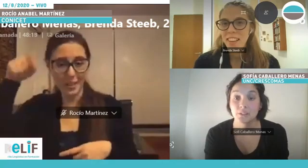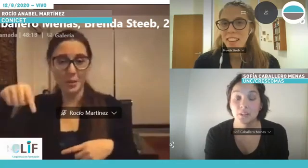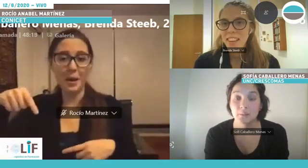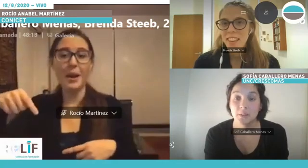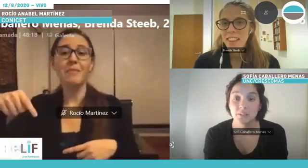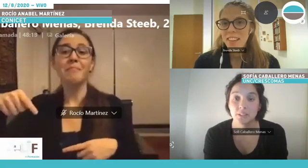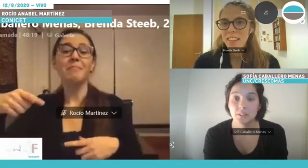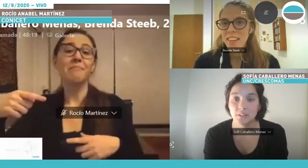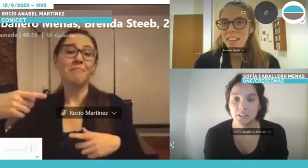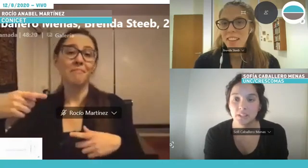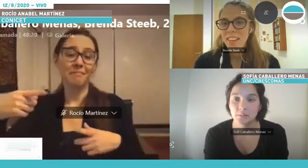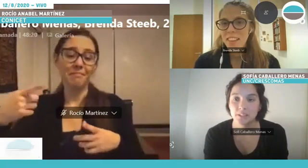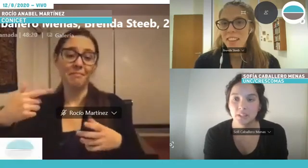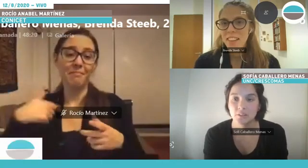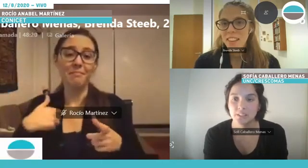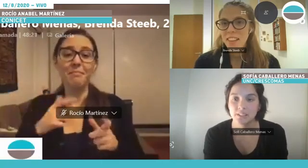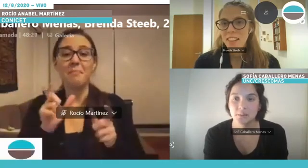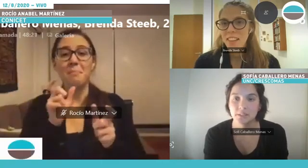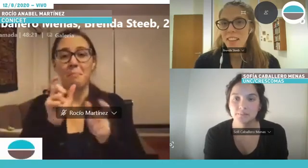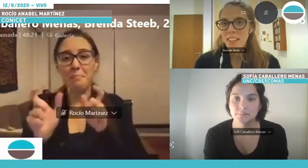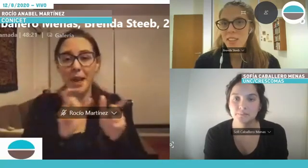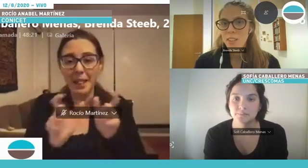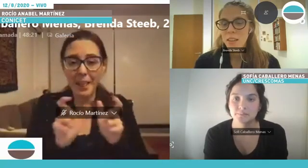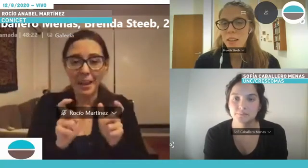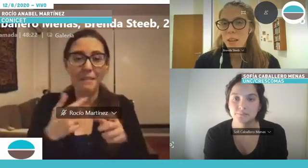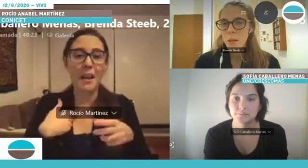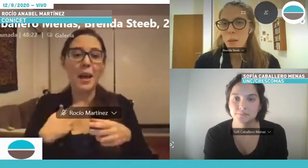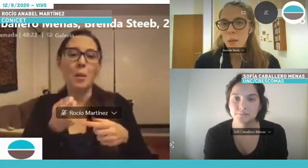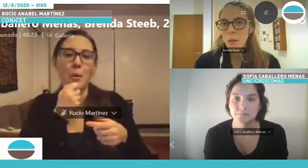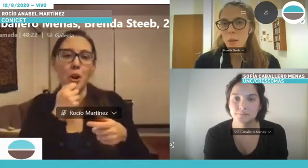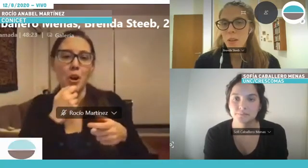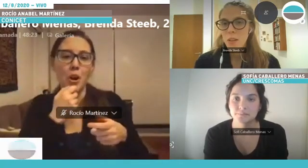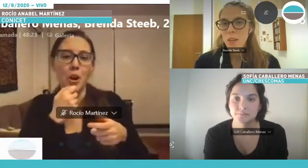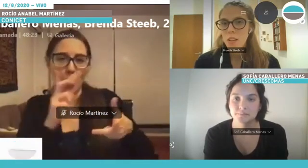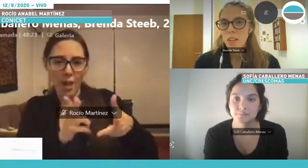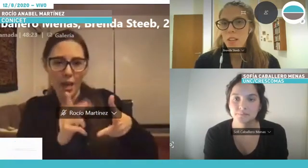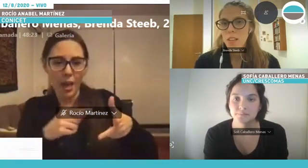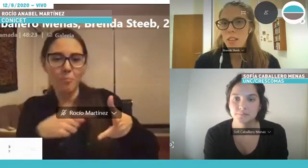Bueno, dentro del marco teórico de la lingüística cognitiva,